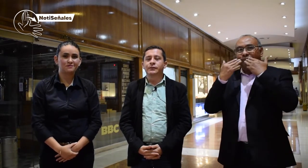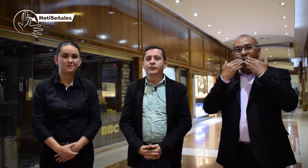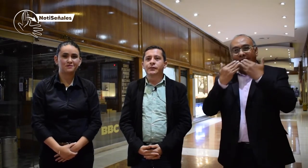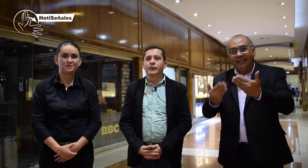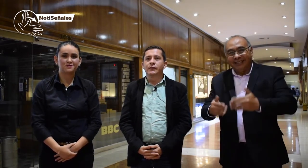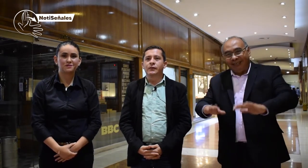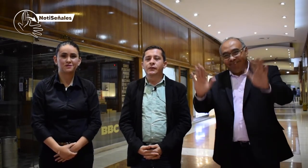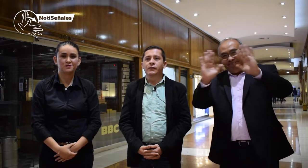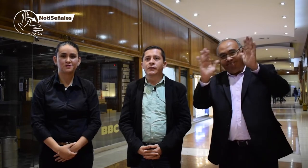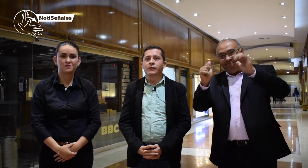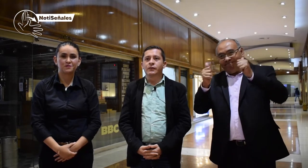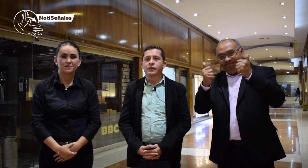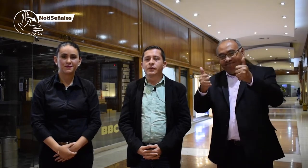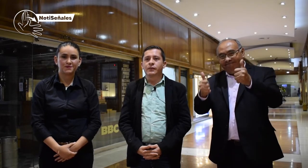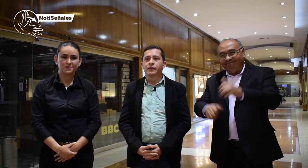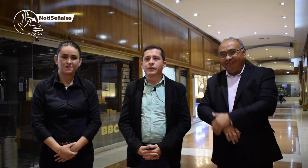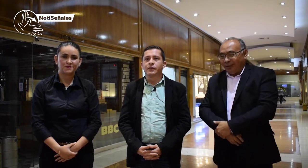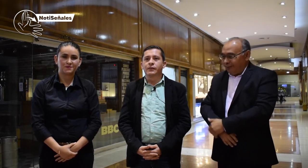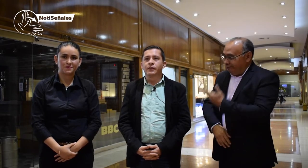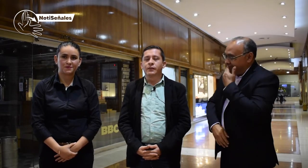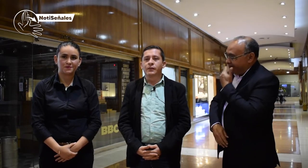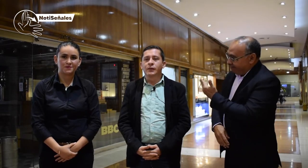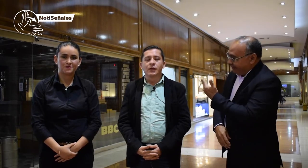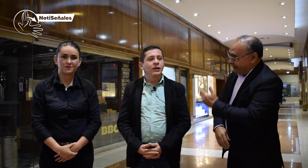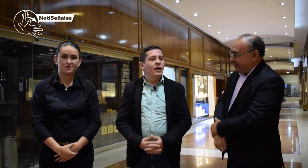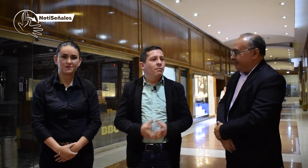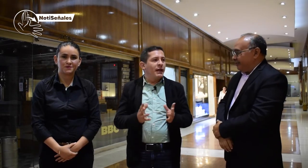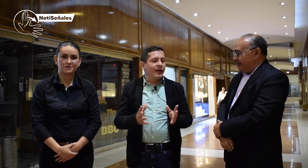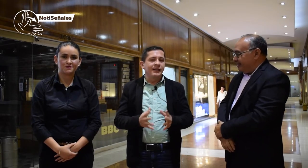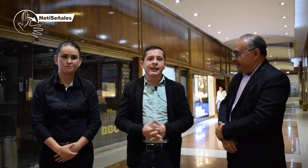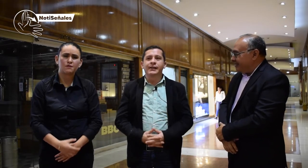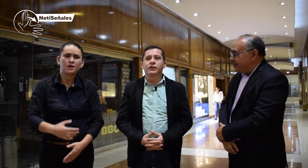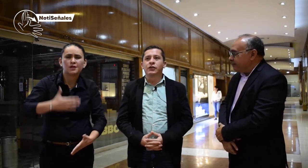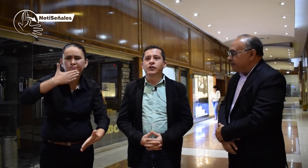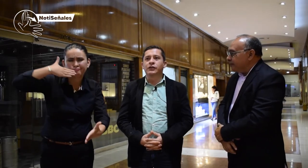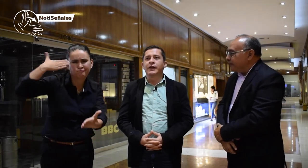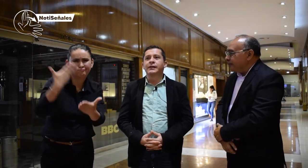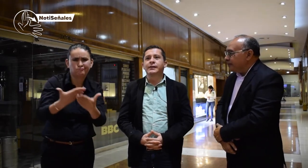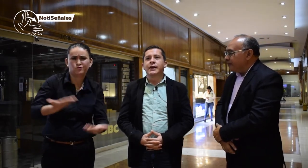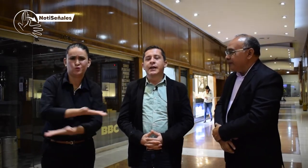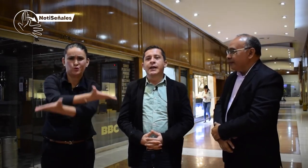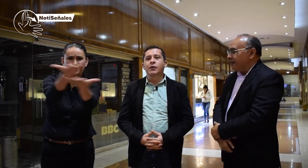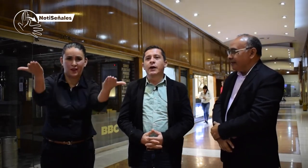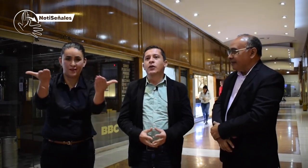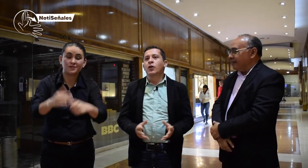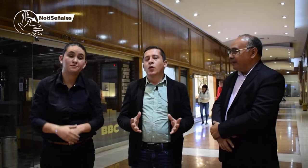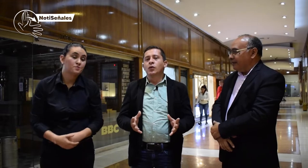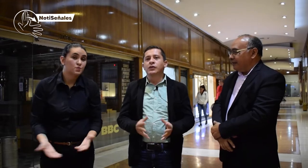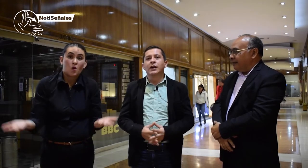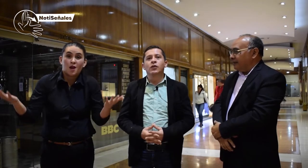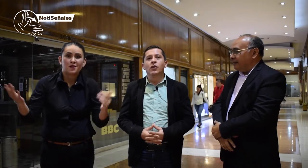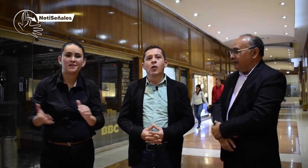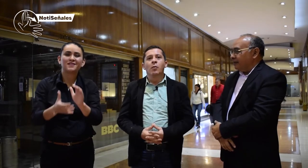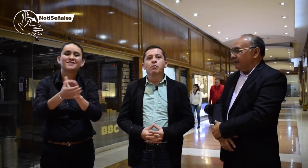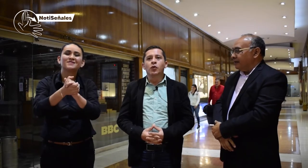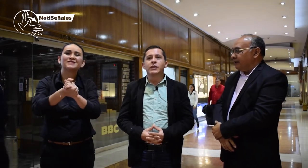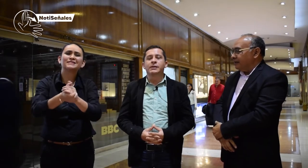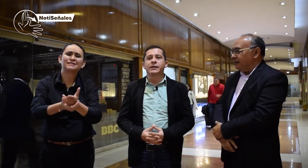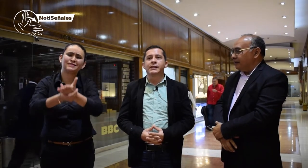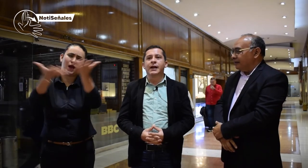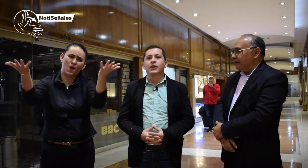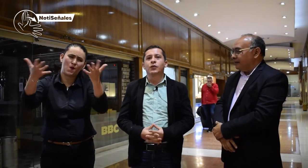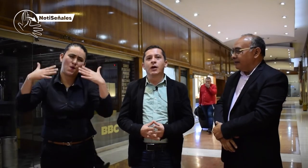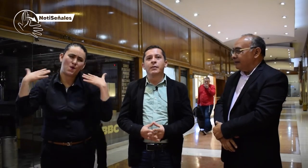Claro que sí, perfecto, muchísimas gracias, nos vemos. Muchas gracias a todos ustedes y bueno, un saludo